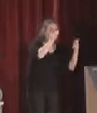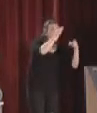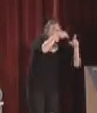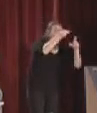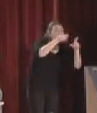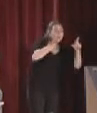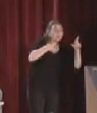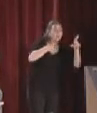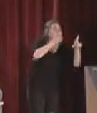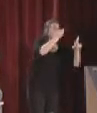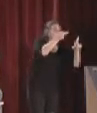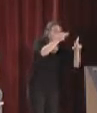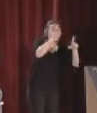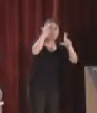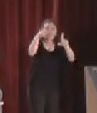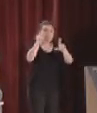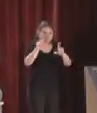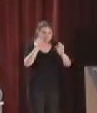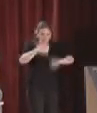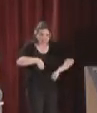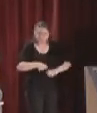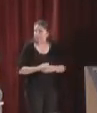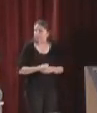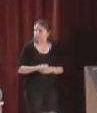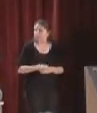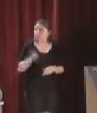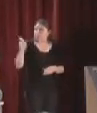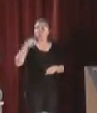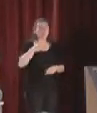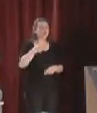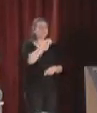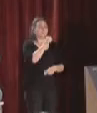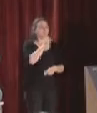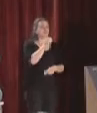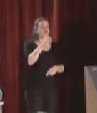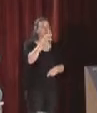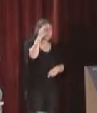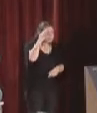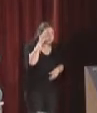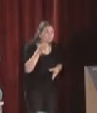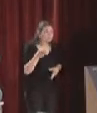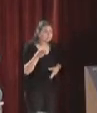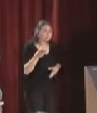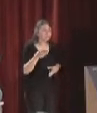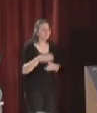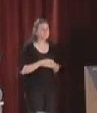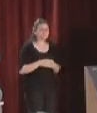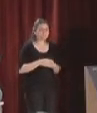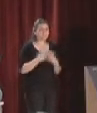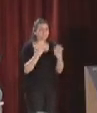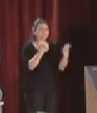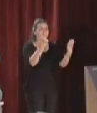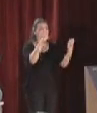cruceciña boa. Vou deixar o micro, escoitaseme.